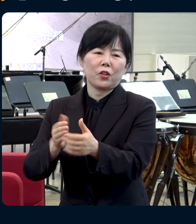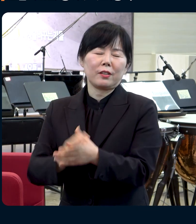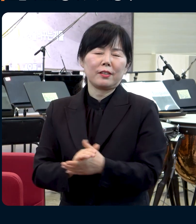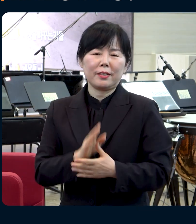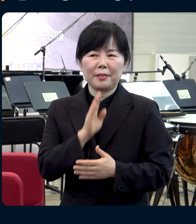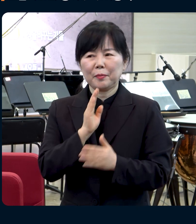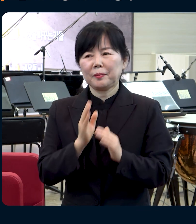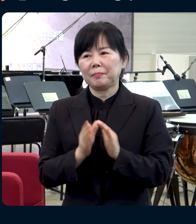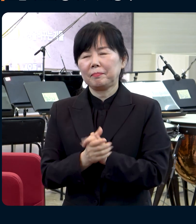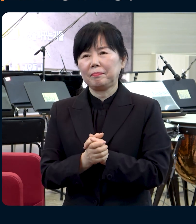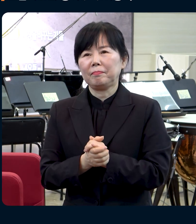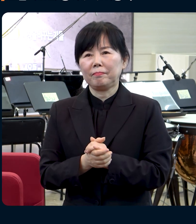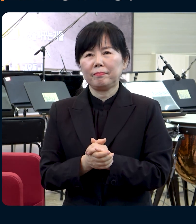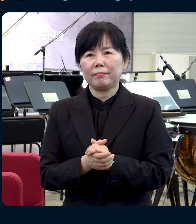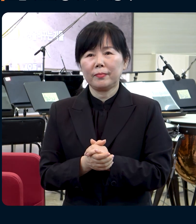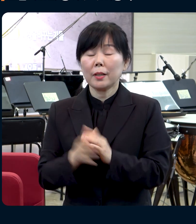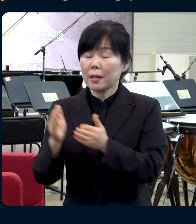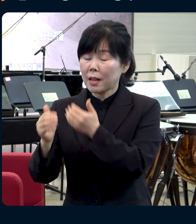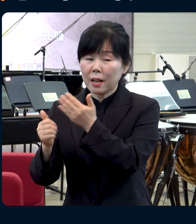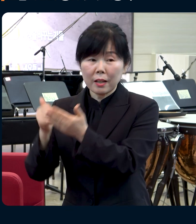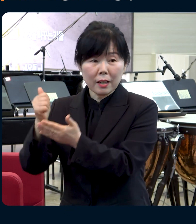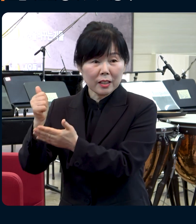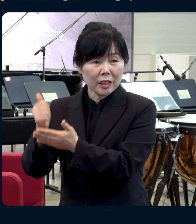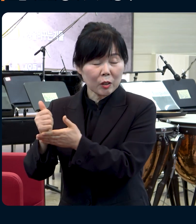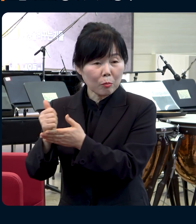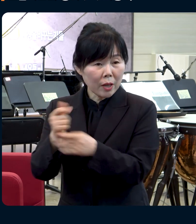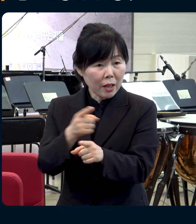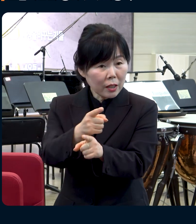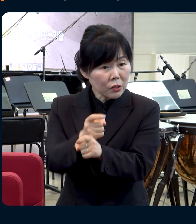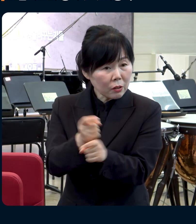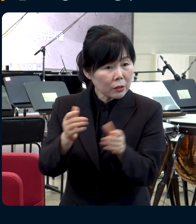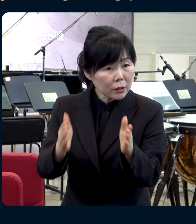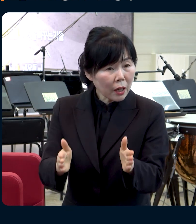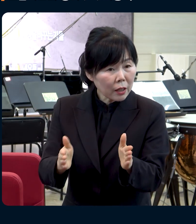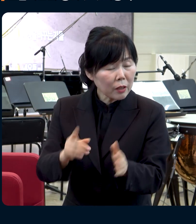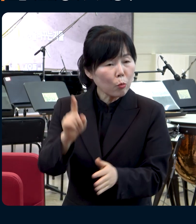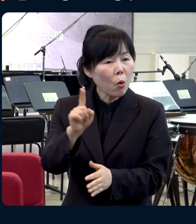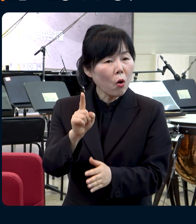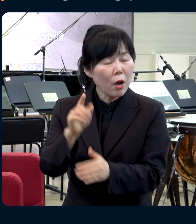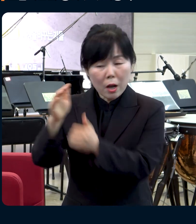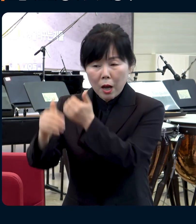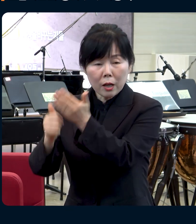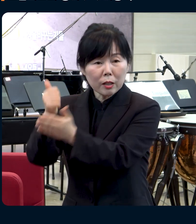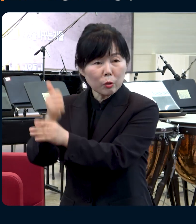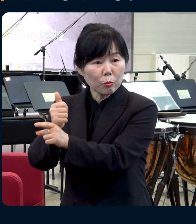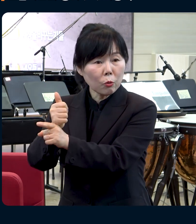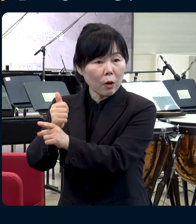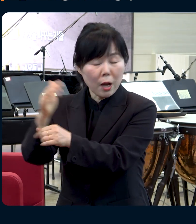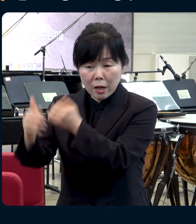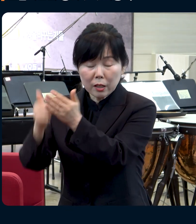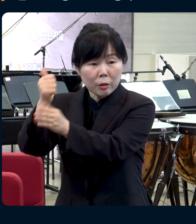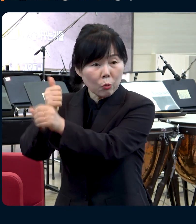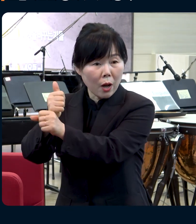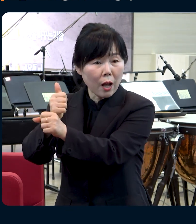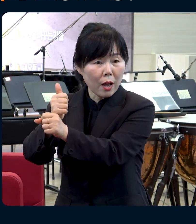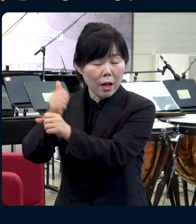아멘. 여러분, 하나님의 적이 되는 비법이 있습니다. 하나님의 적이 되는 비법이 있어요. 그것은 뭐다? 교만하면 되는